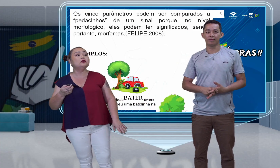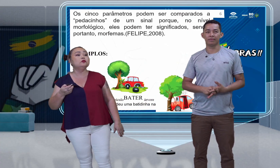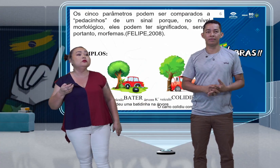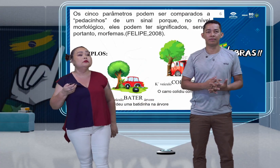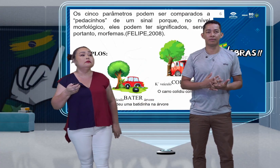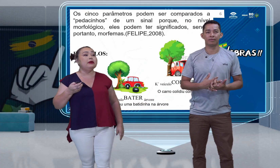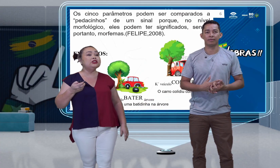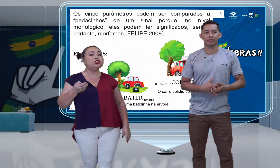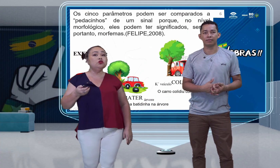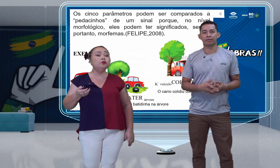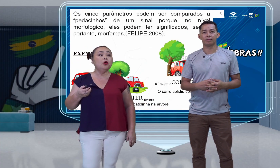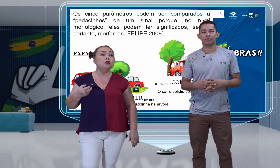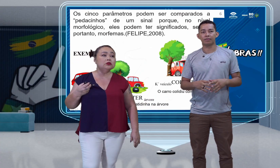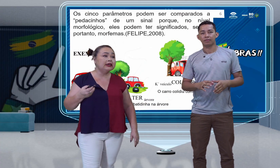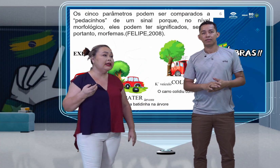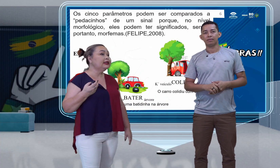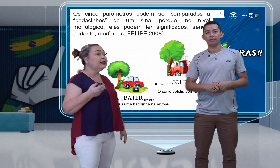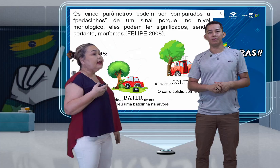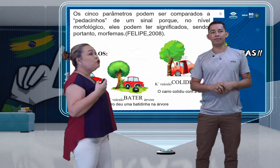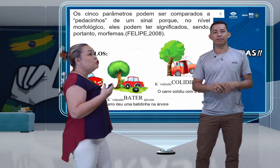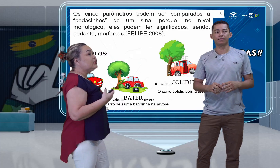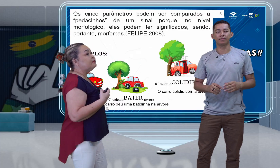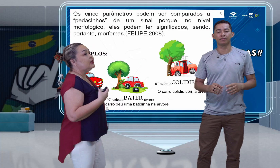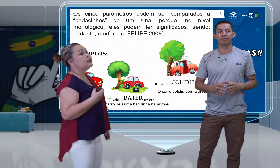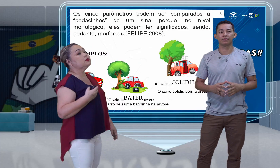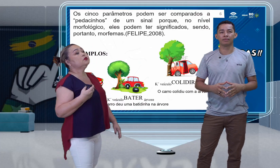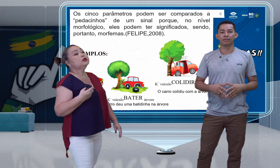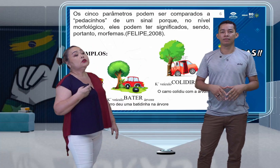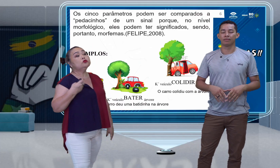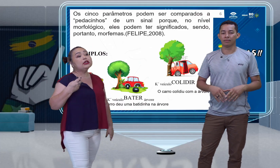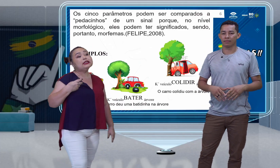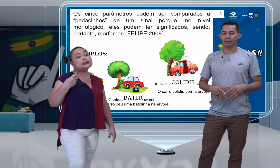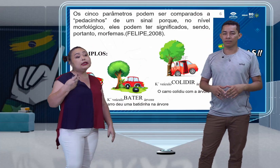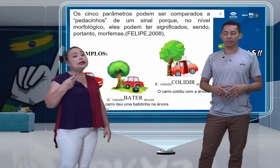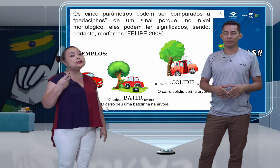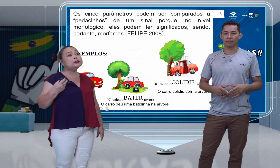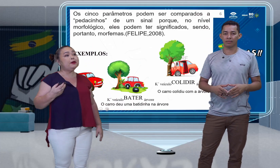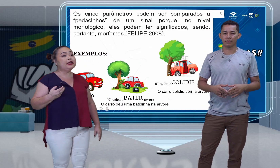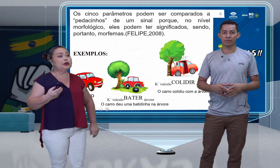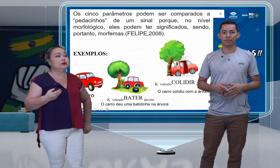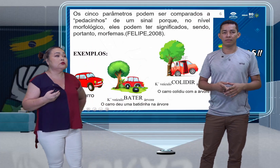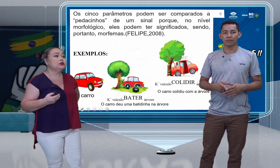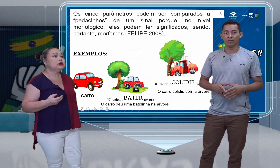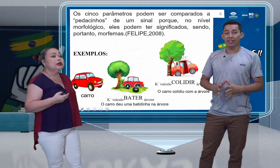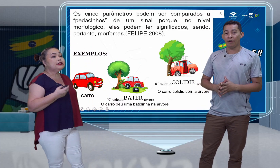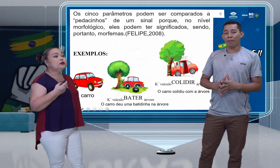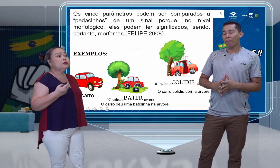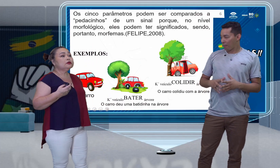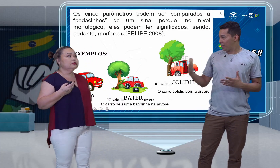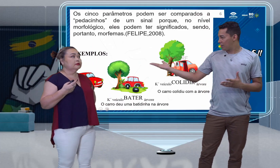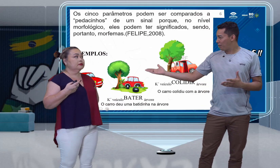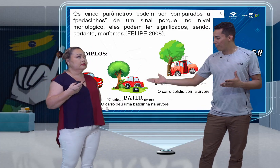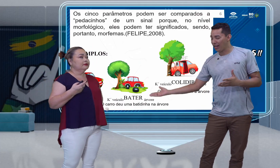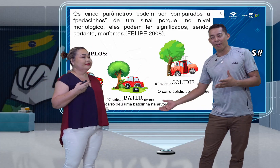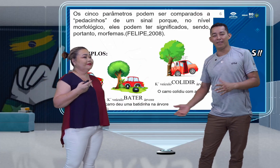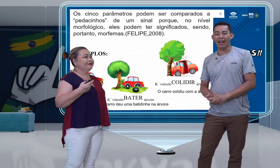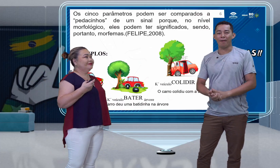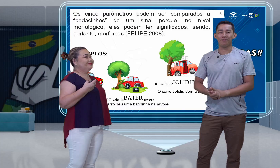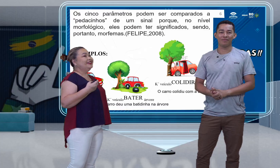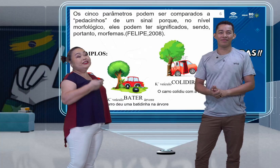detalhado, partindo um pouco da literatura mesmo, do que seriam esses parâmetros. Isso, pode falar, vai lá.